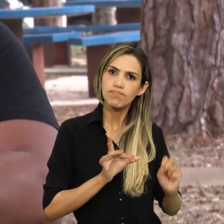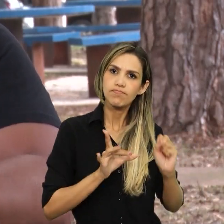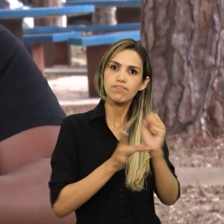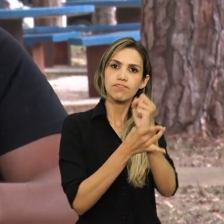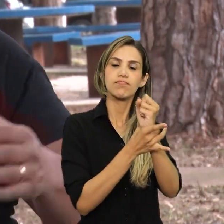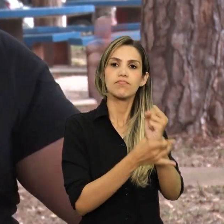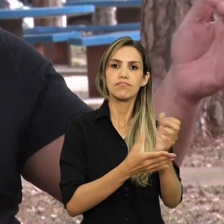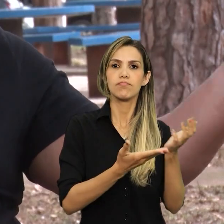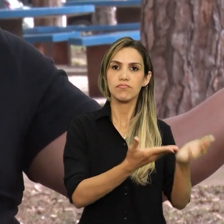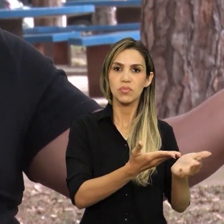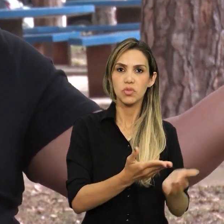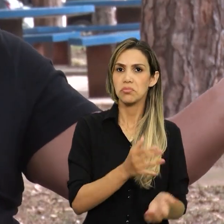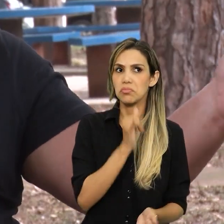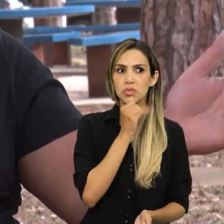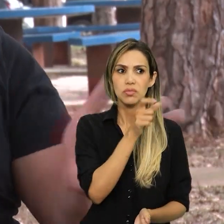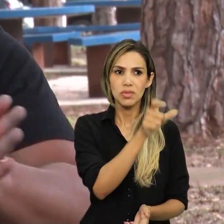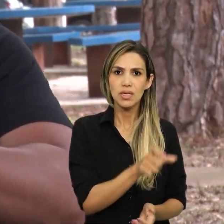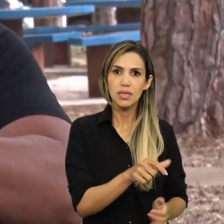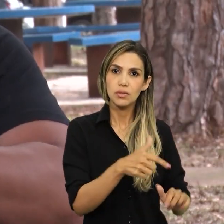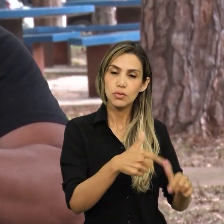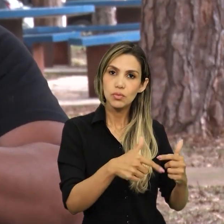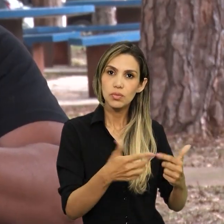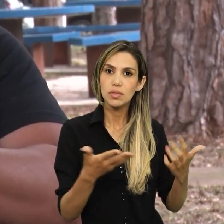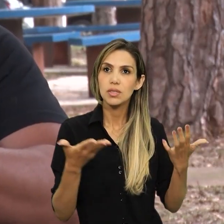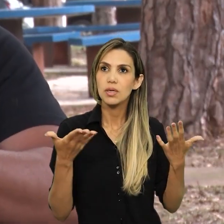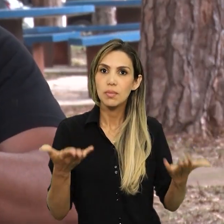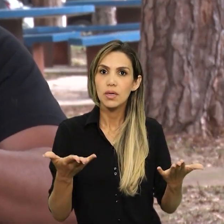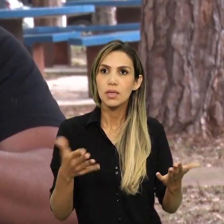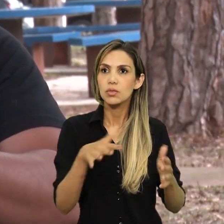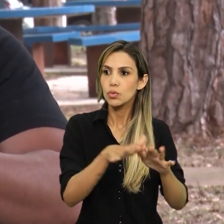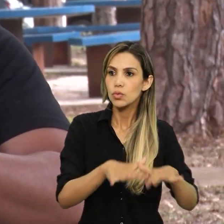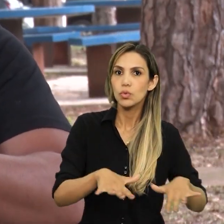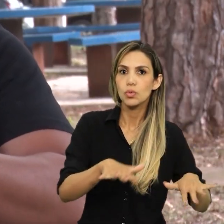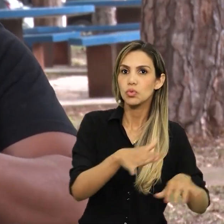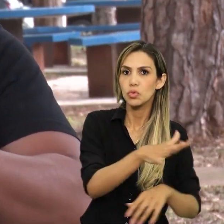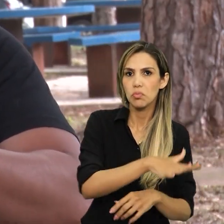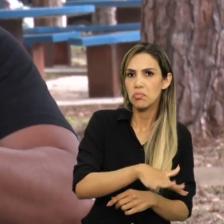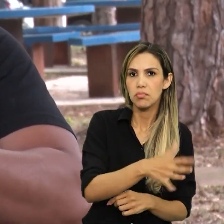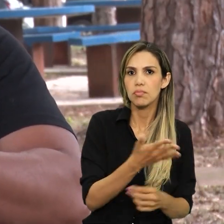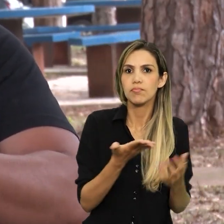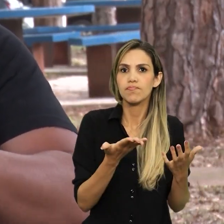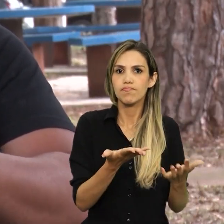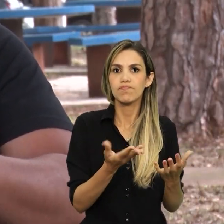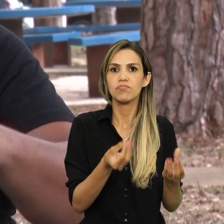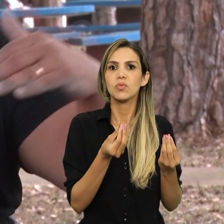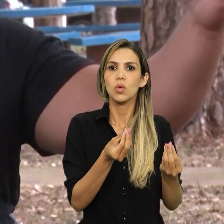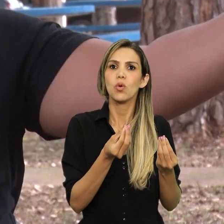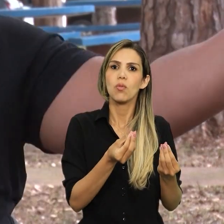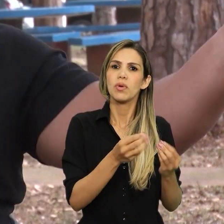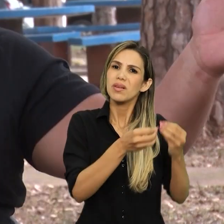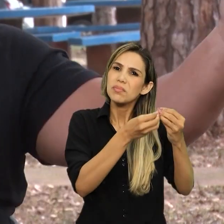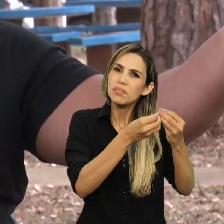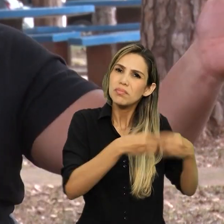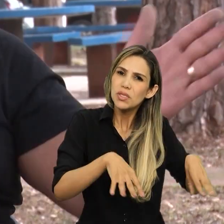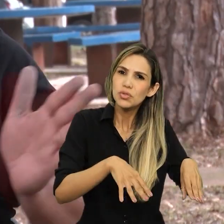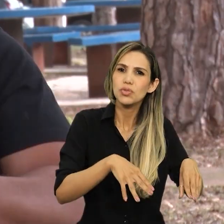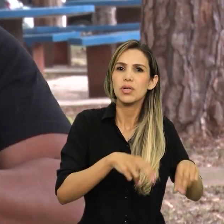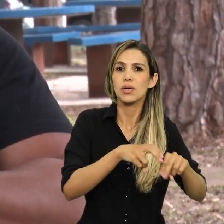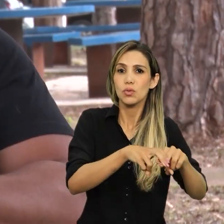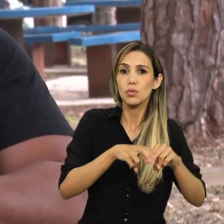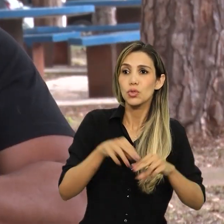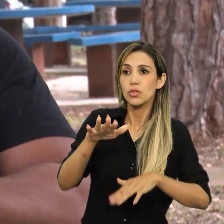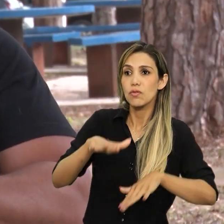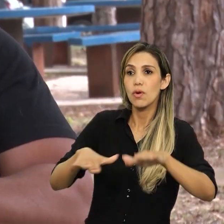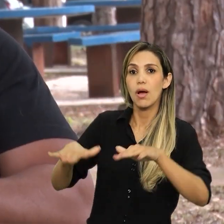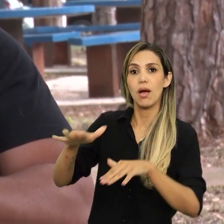permitir que um trabalhador de determinada área, ele seja prejudicado em detrimento